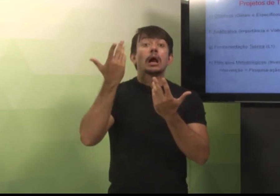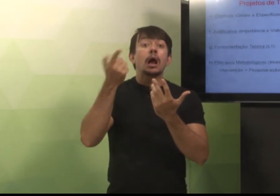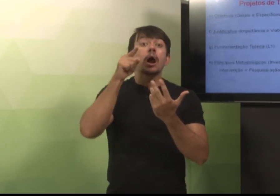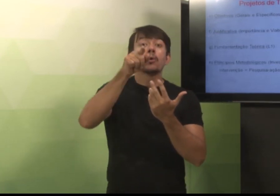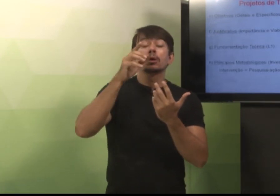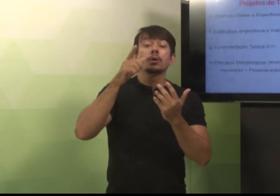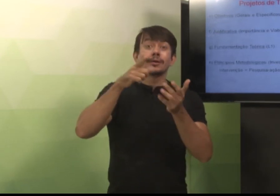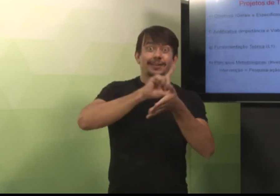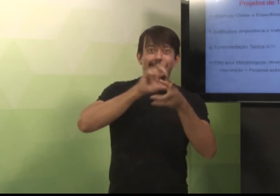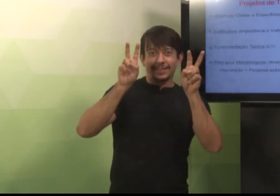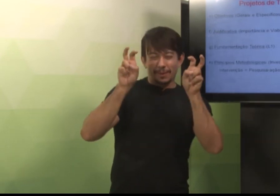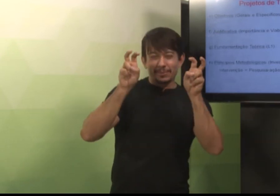isso?